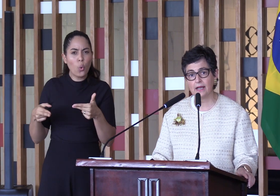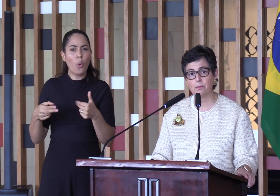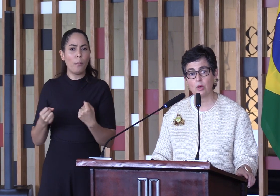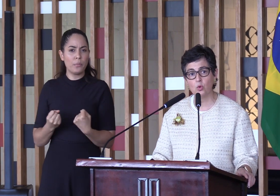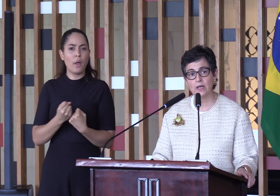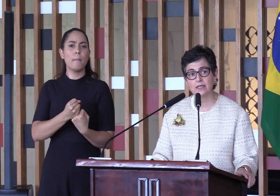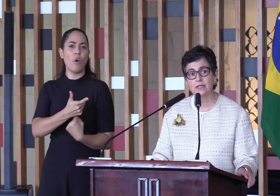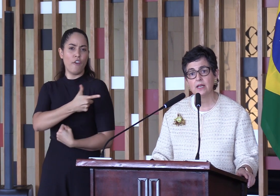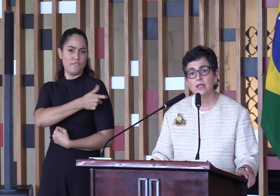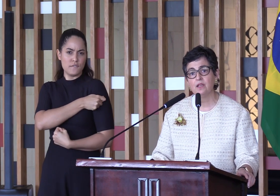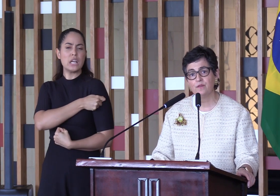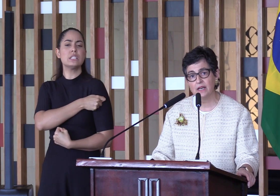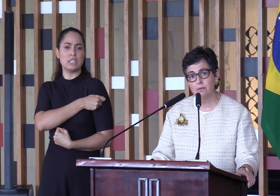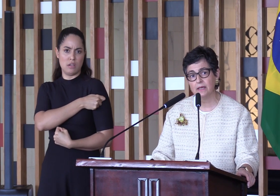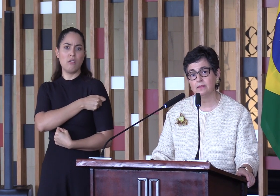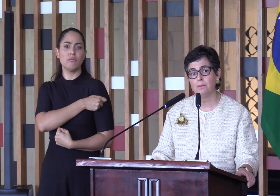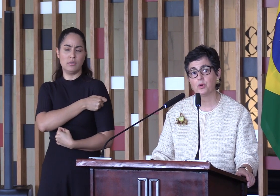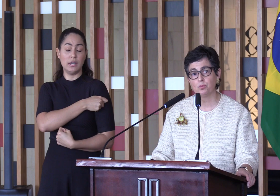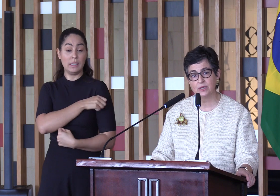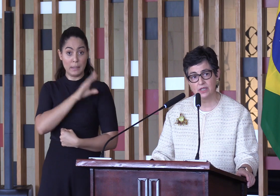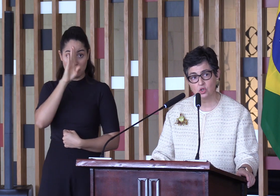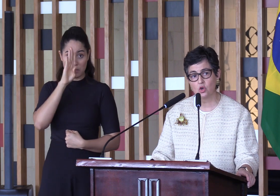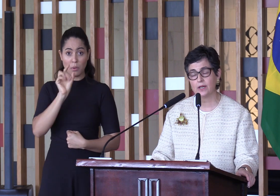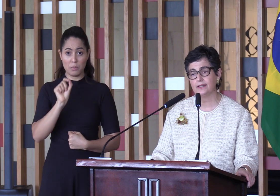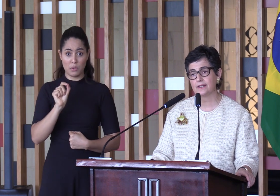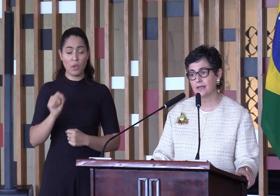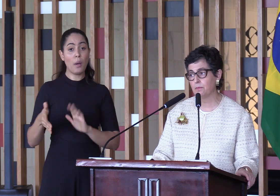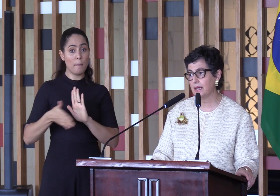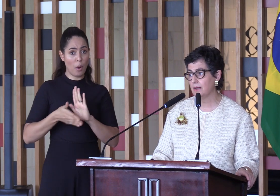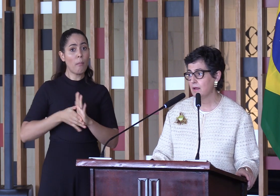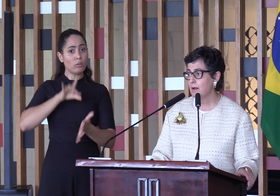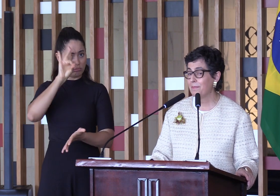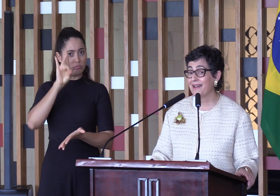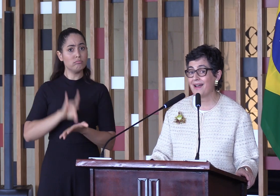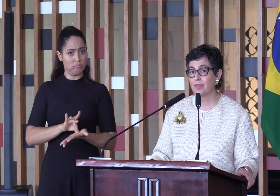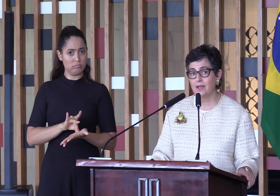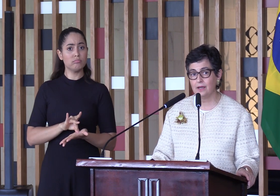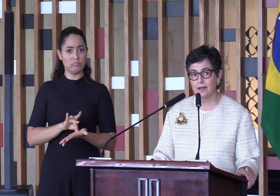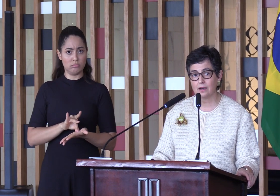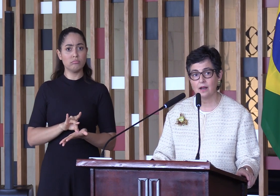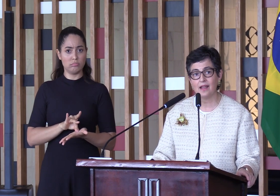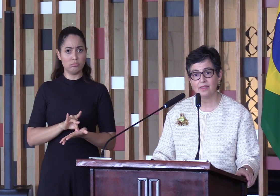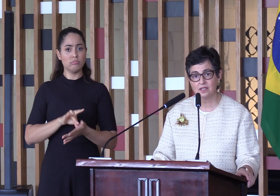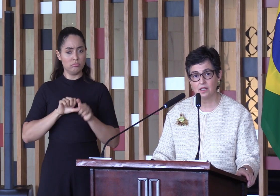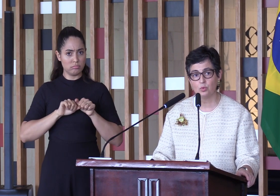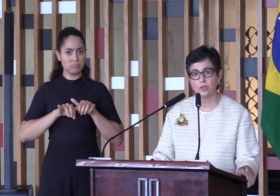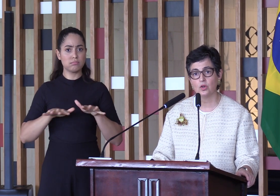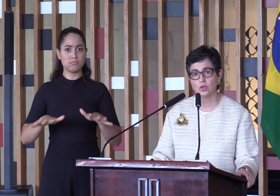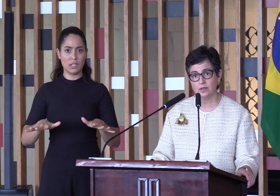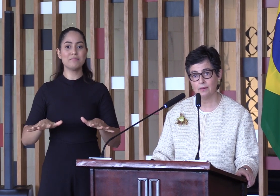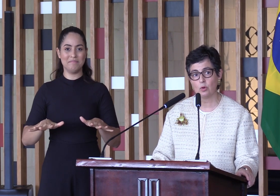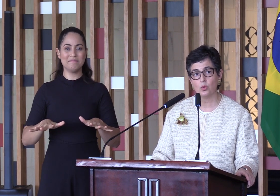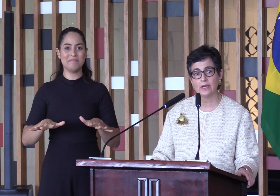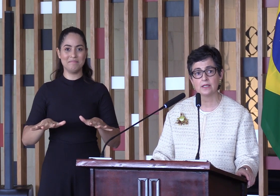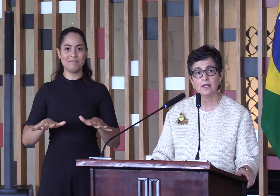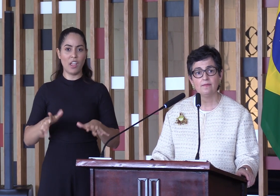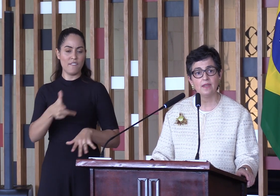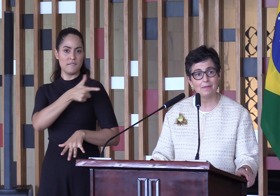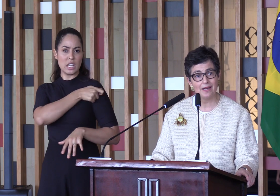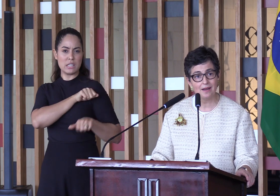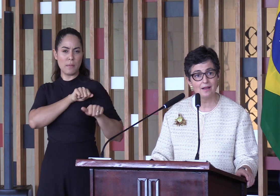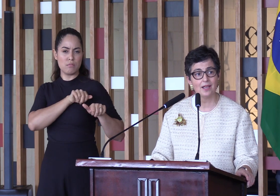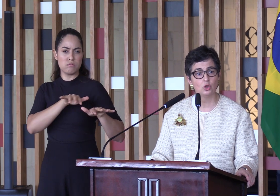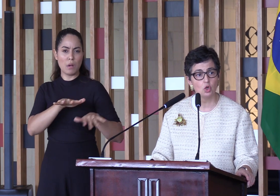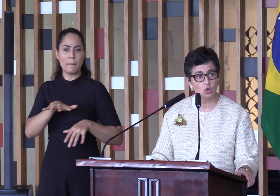fabricar vacunas e, finalmente, propostas concretas também para acelerar a distribuição de vacunas,